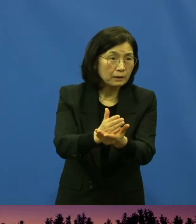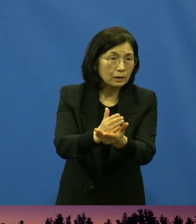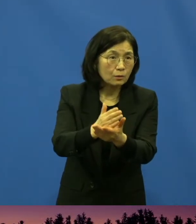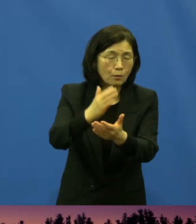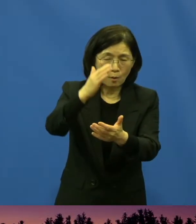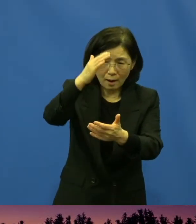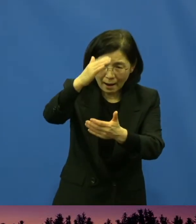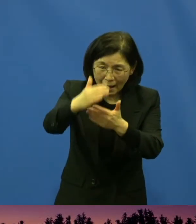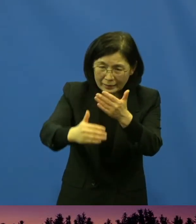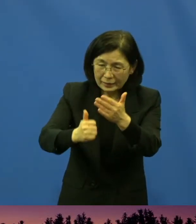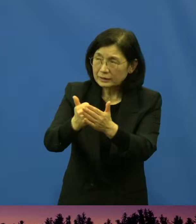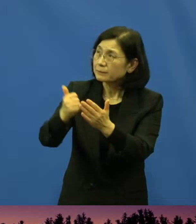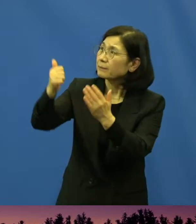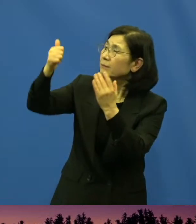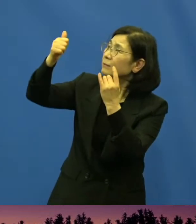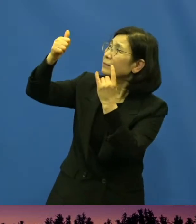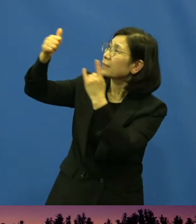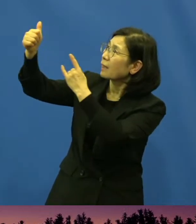하나님에게로 가야 돼요.